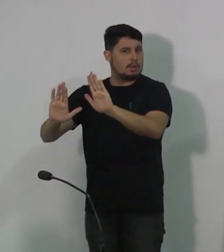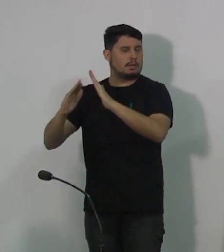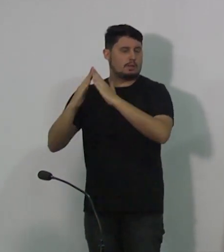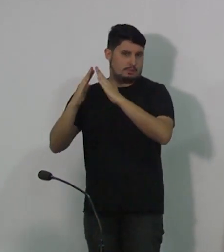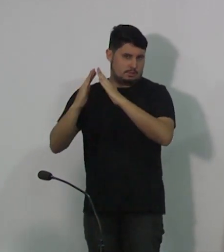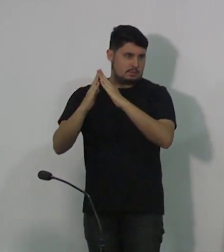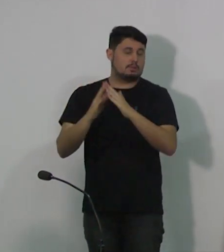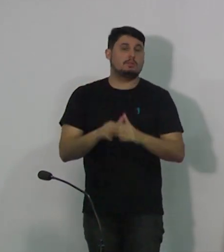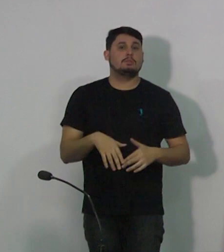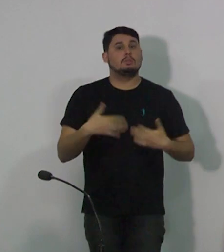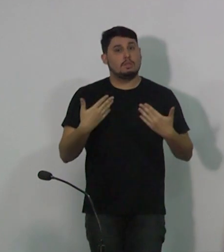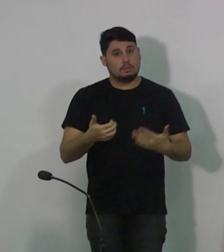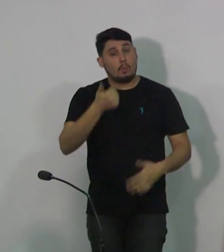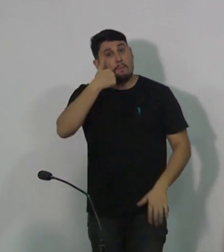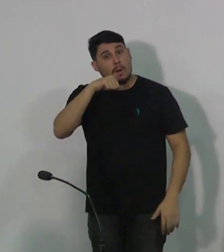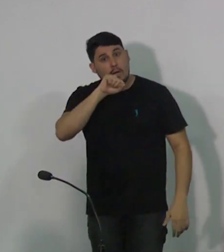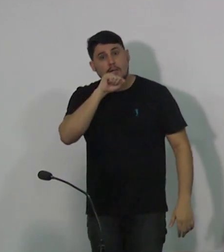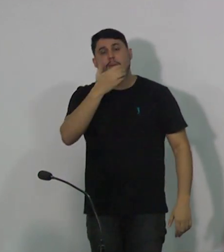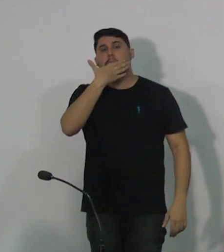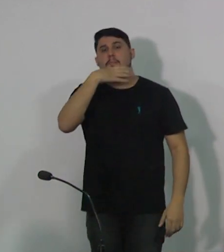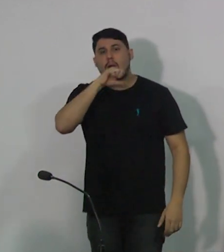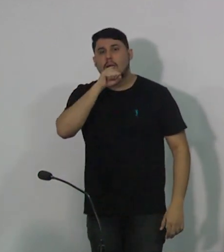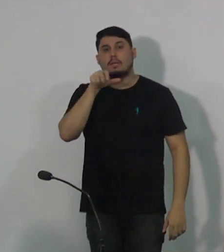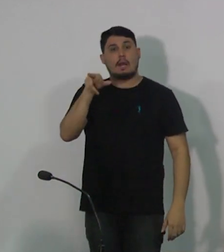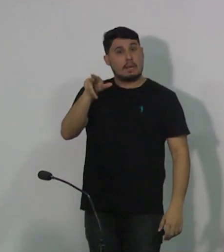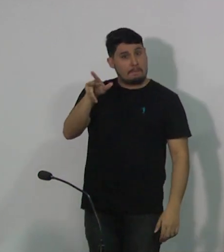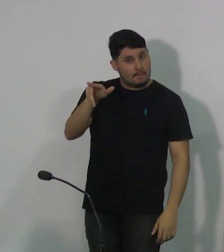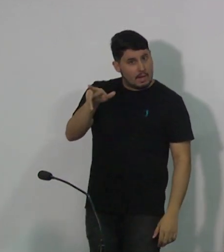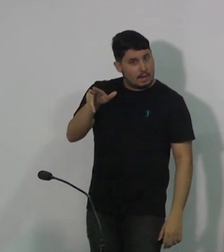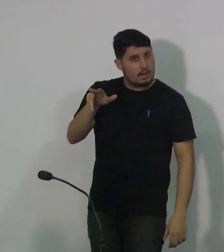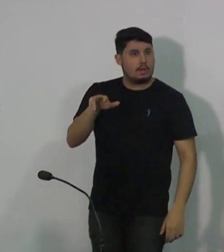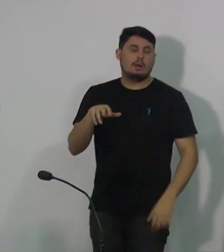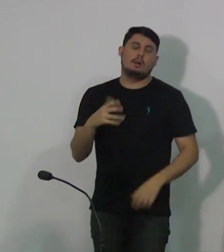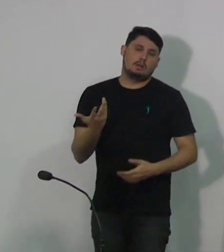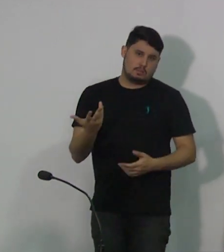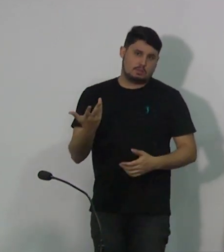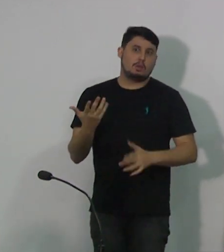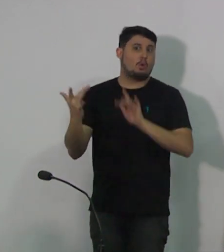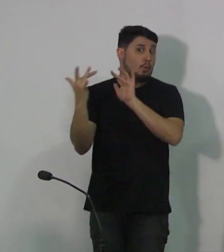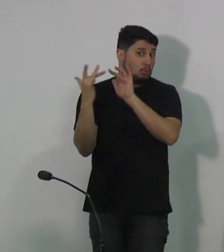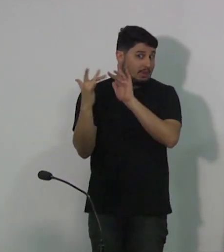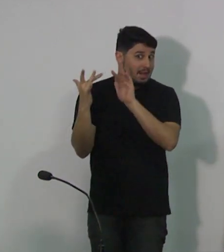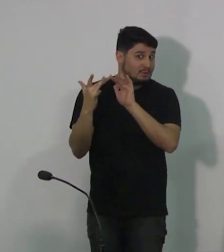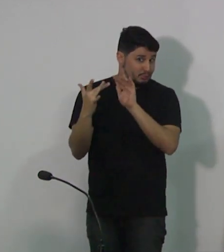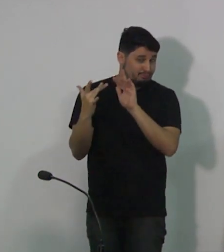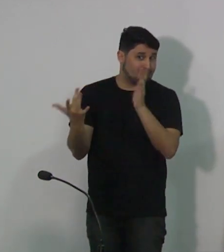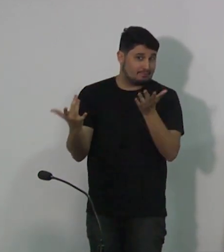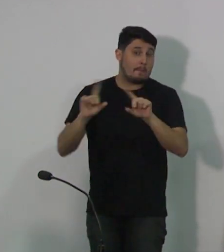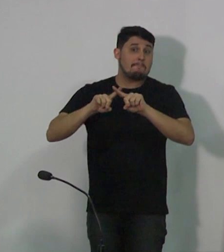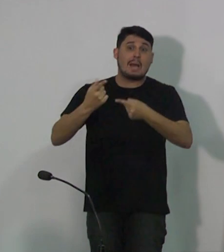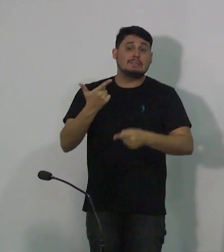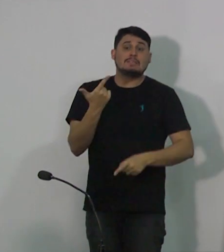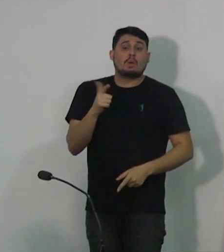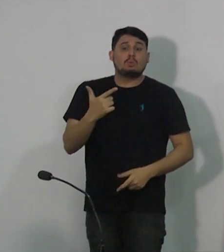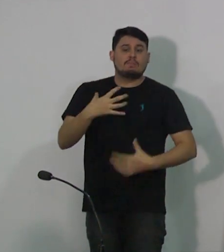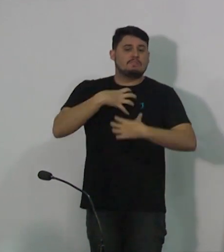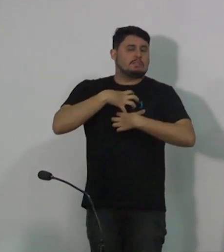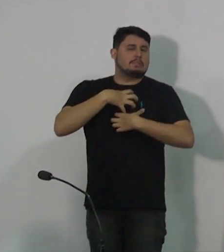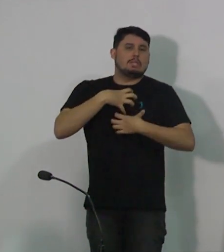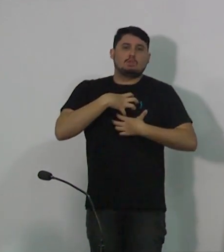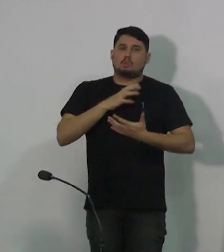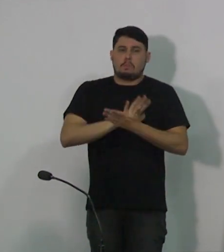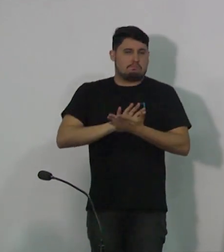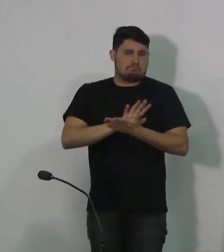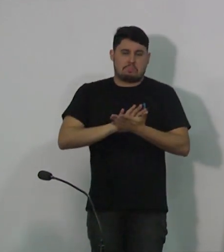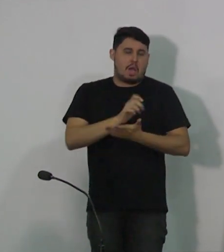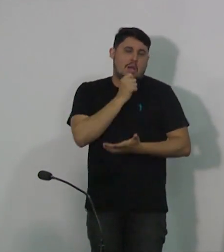O pai, a mãe e a irmã dessa pessoa e também todos com sintomas, sem apresentar sintomas e sem nenhuma consequência. Que é muito importante ressaltar